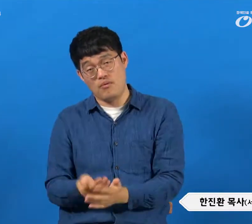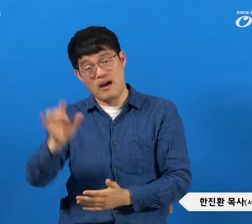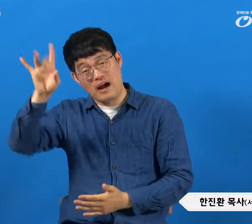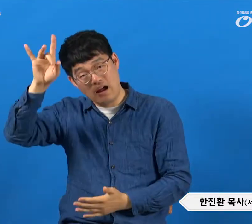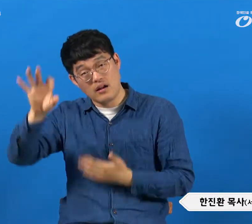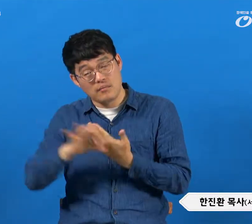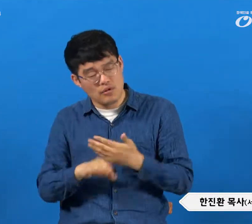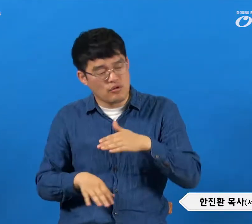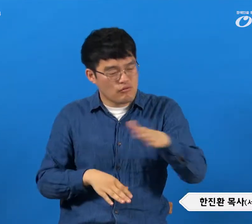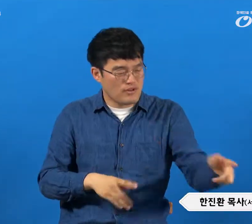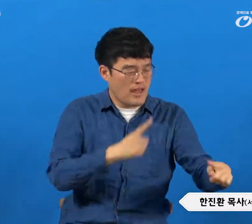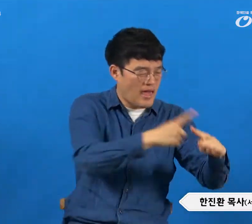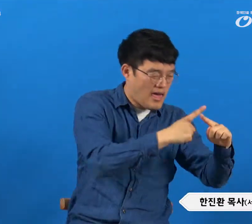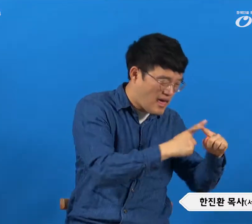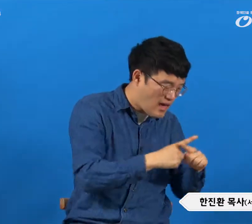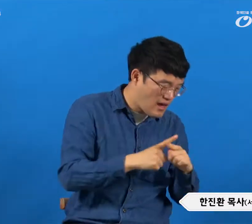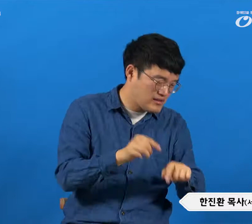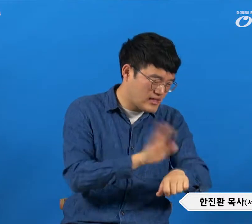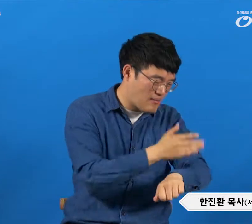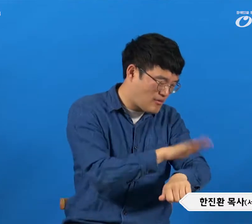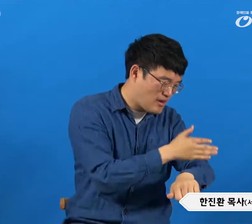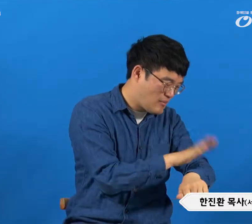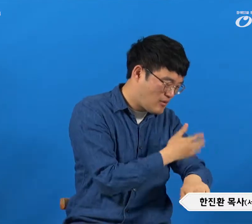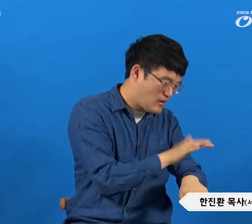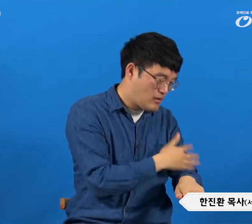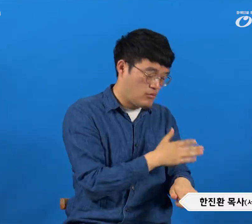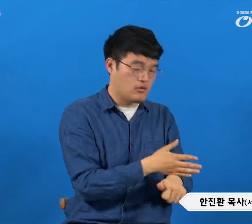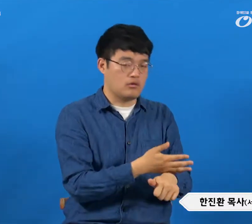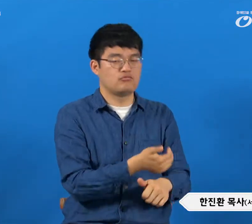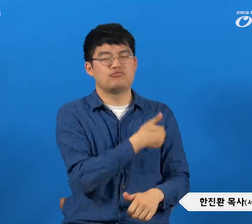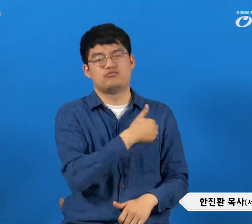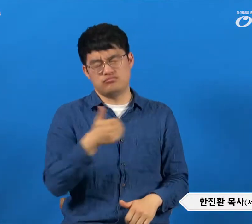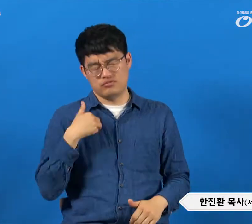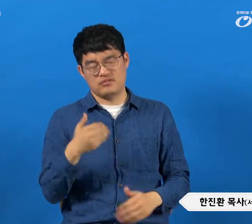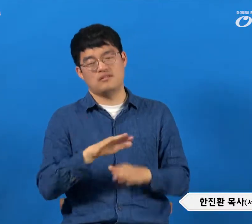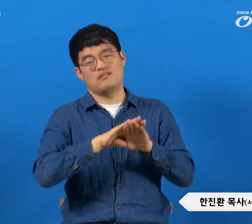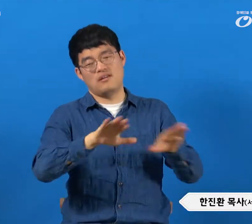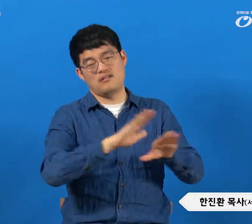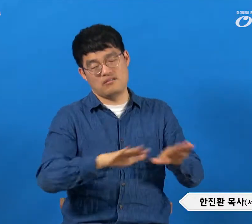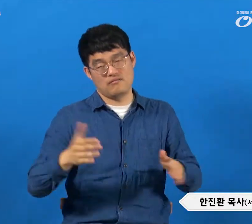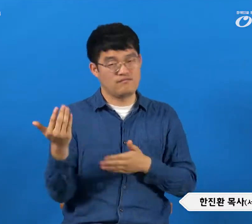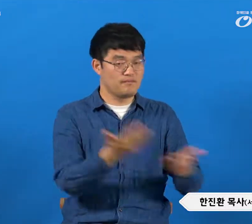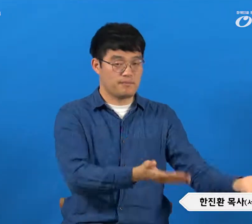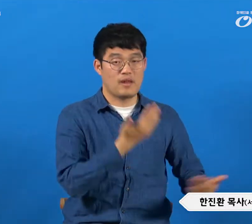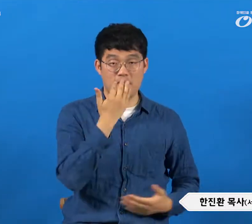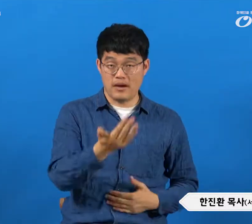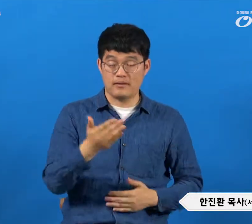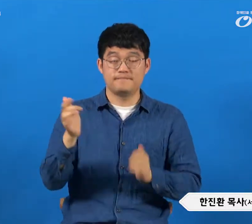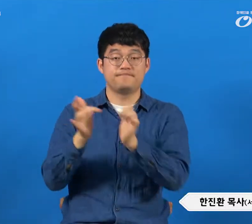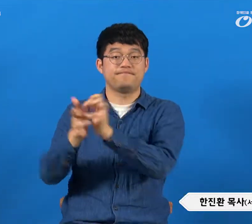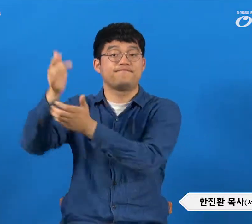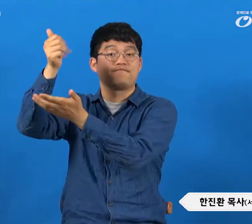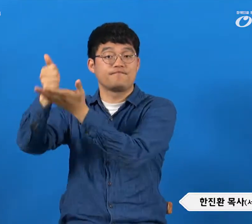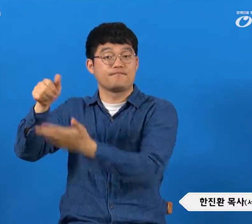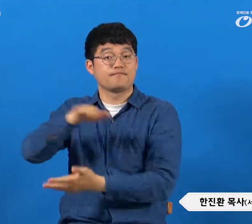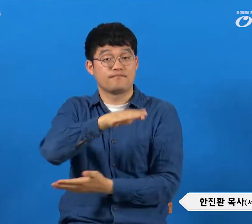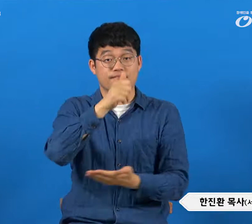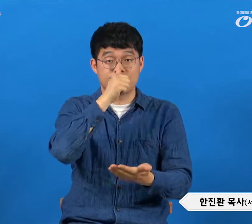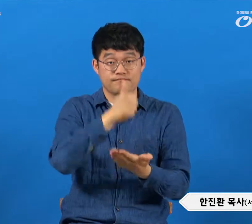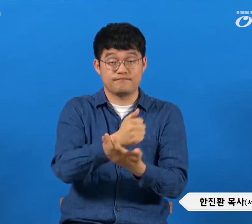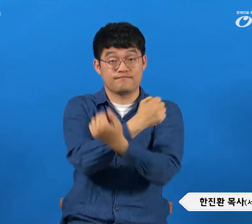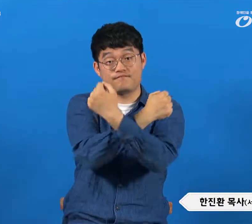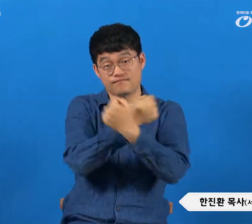덮고도 남습니다. 충분합니다. 예수님은 우리를 속량하시기에